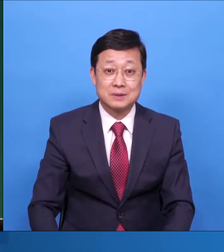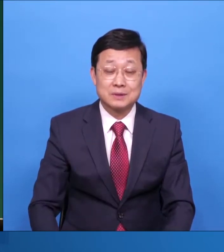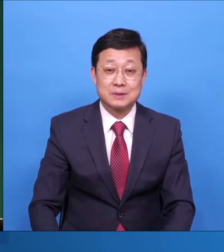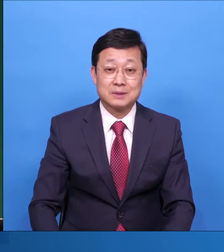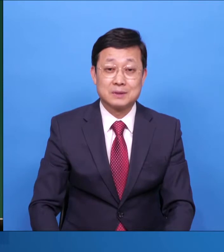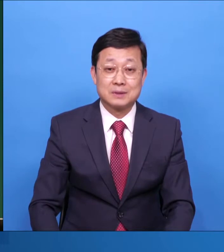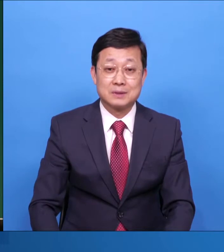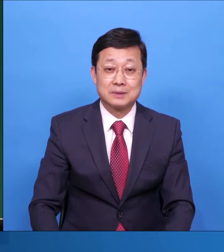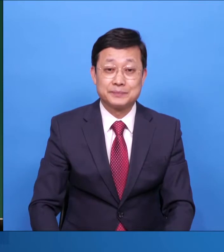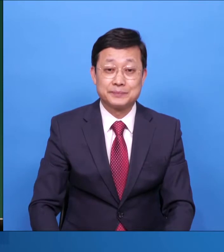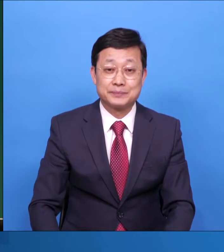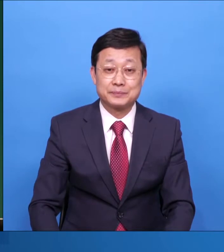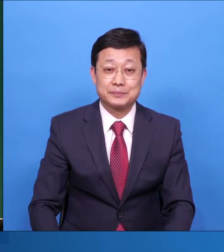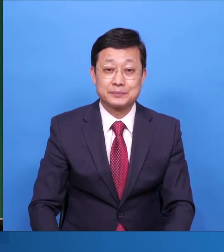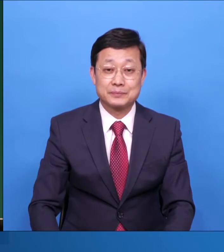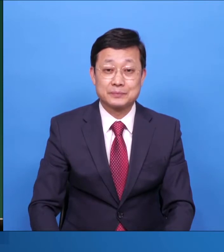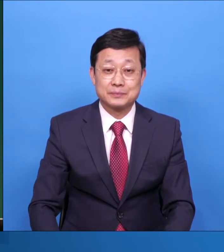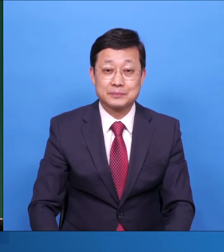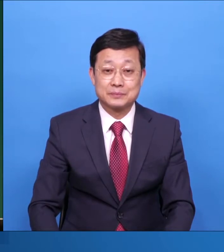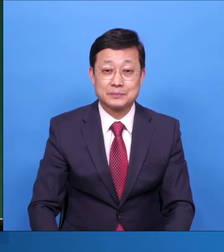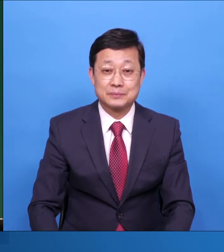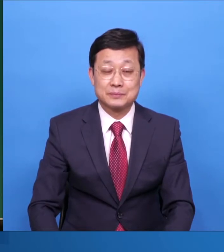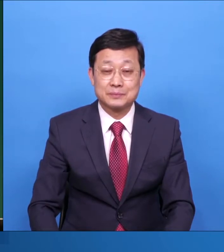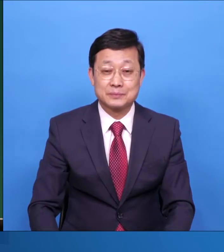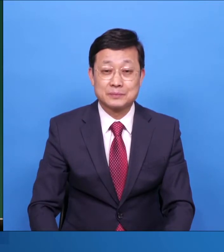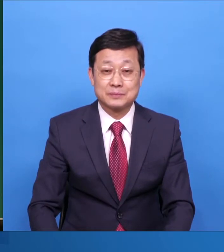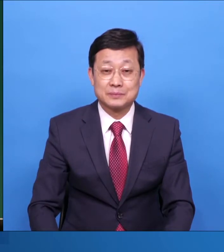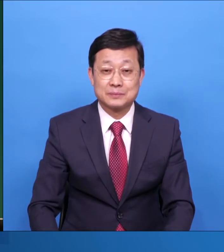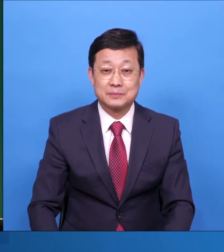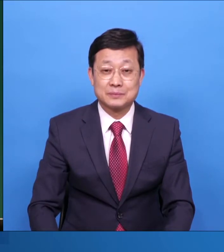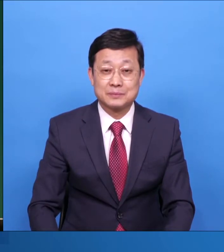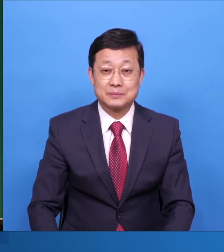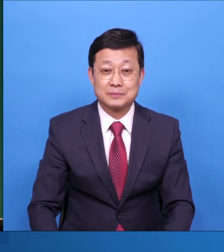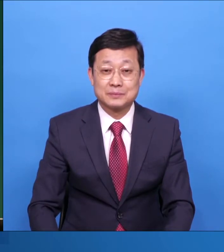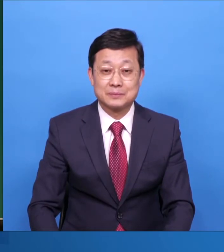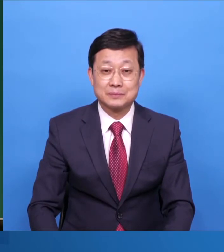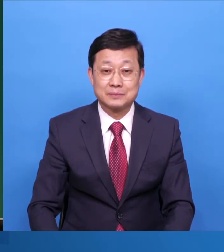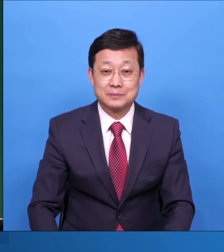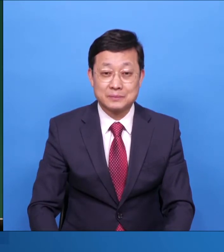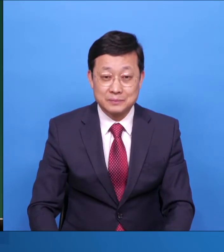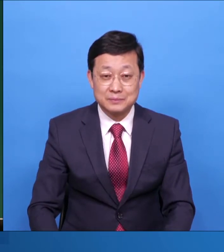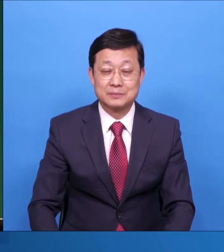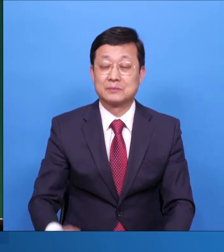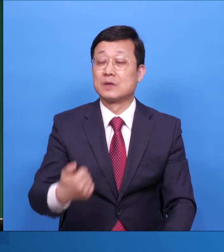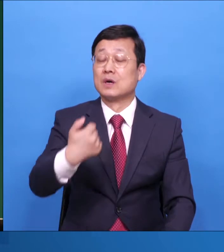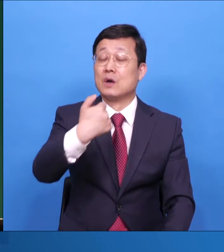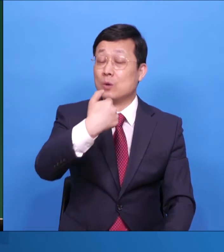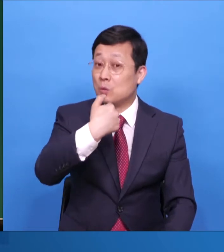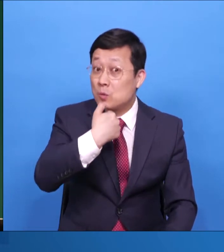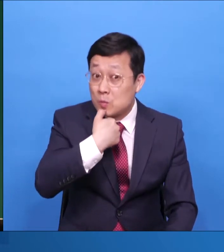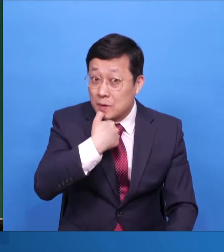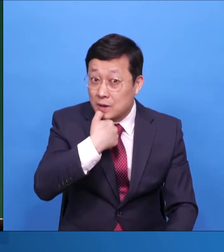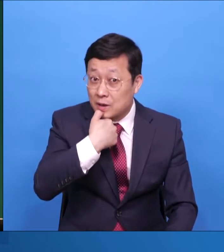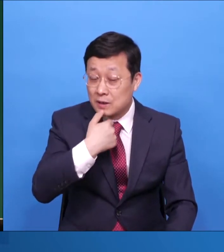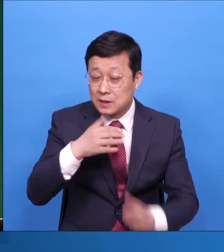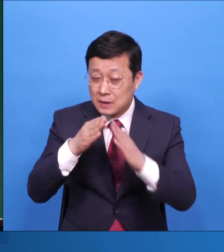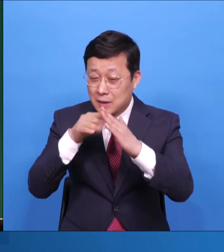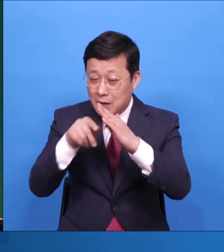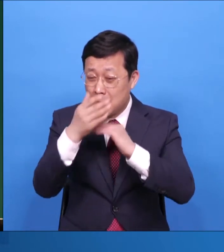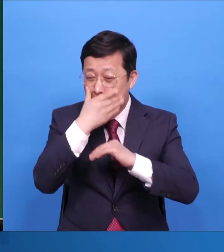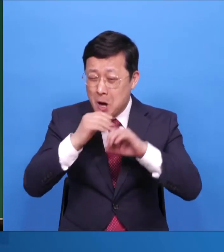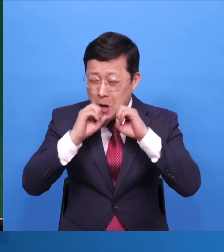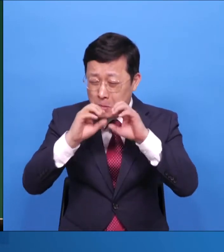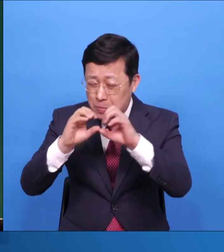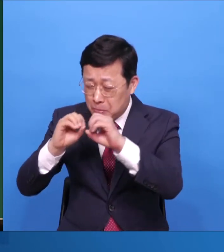로마로 복음이 들어가 세계로 퍼지면서 기독교 이게 나온 겁니다. Deben de conocer cuál es el problema del cristianismo. Los judíos,